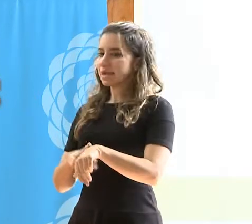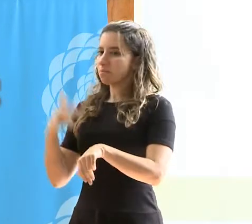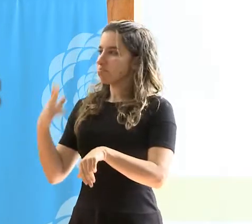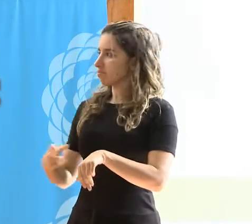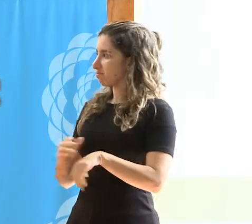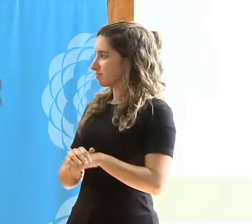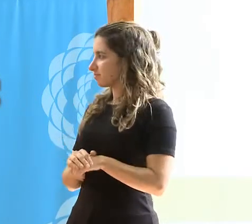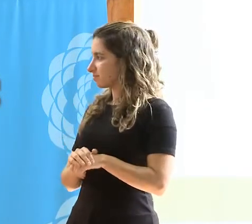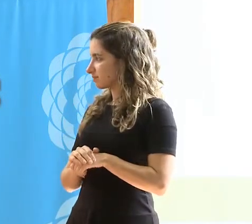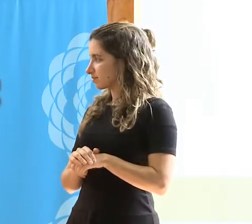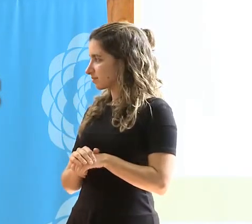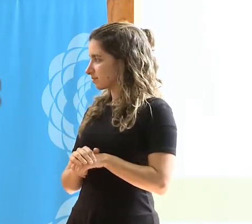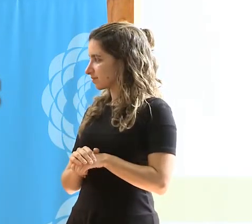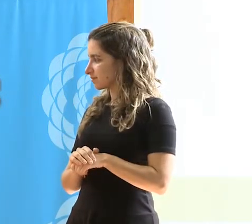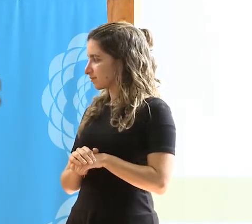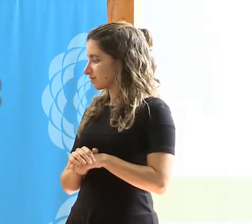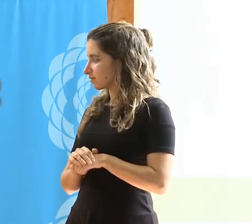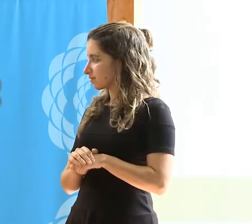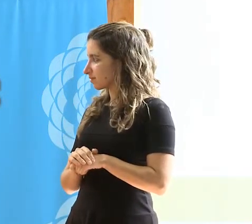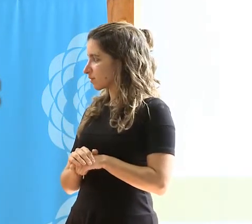Bien, solamente quiero pedir